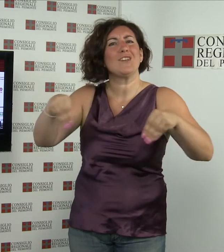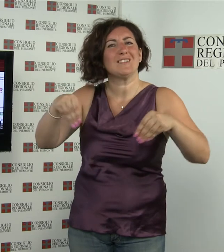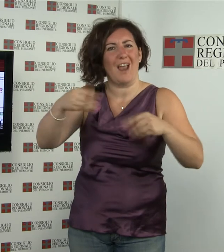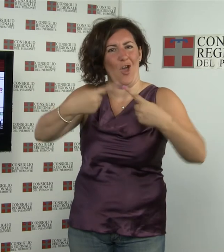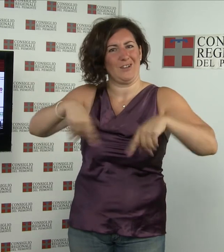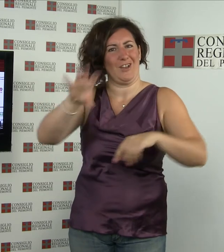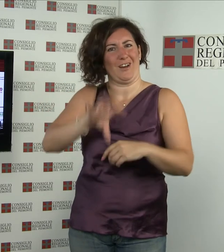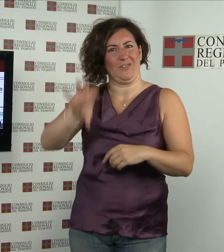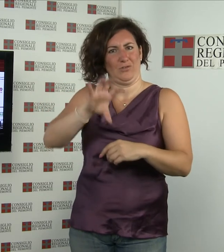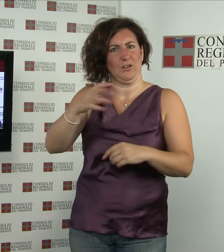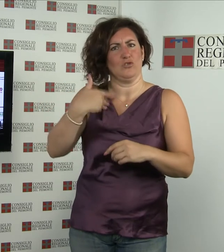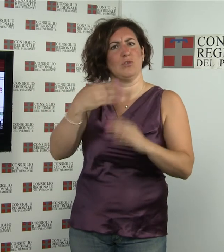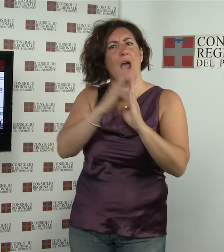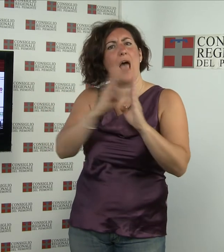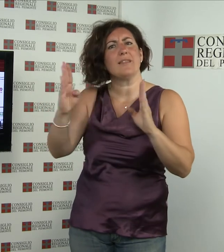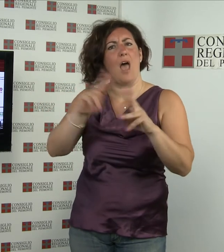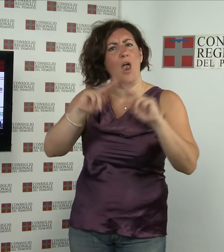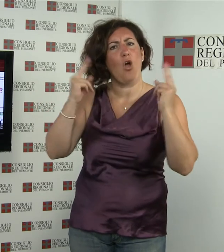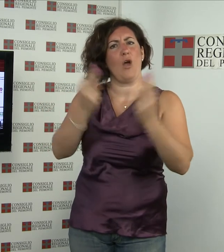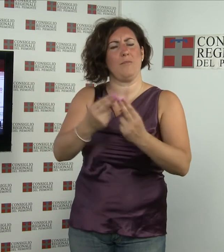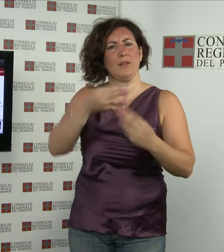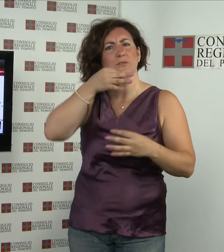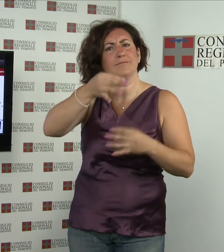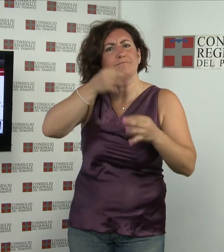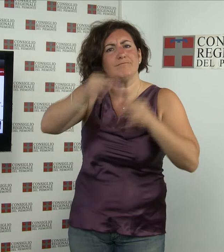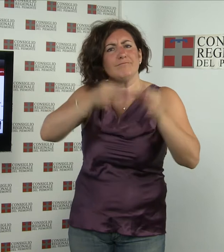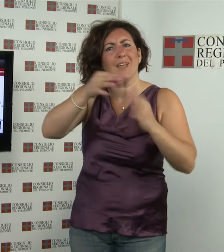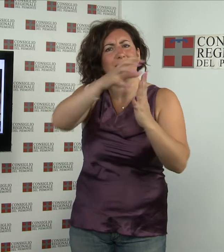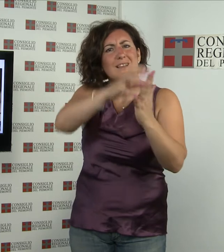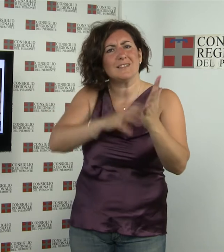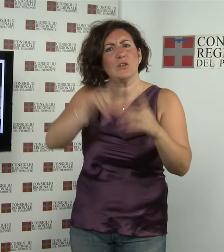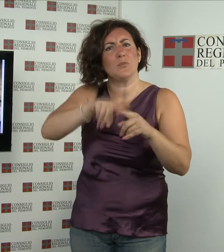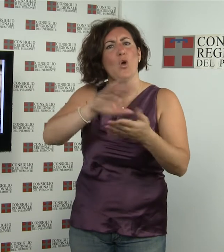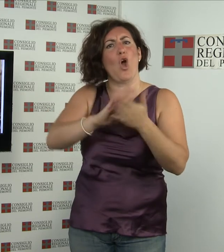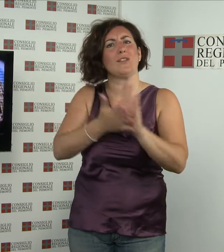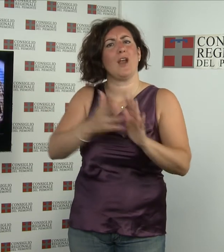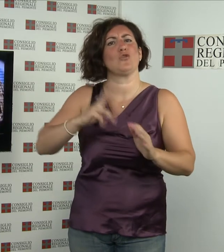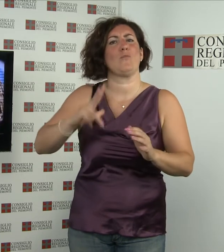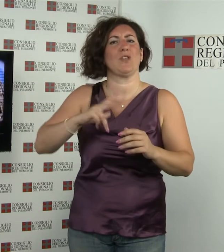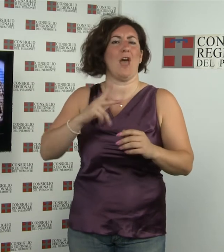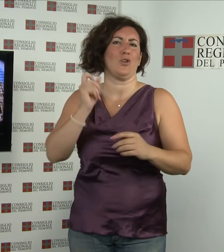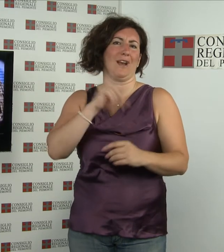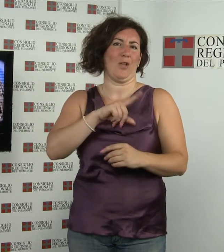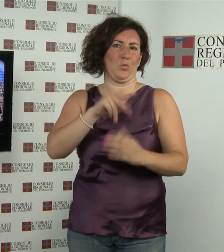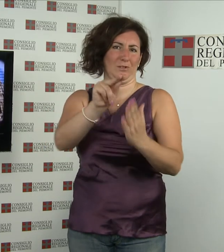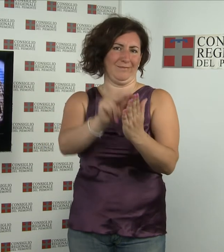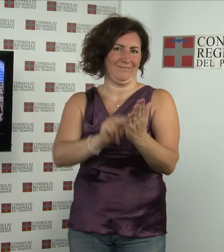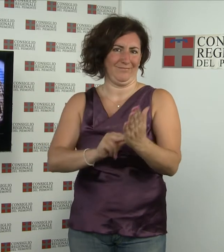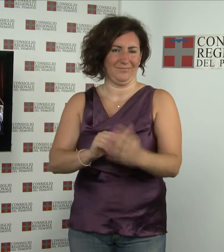con le descrizioni delle esposizioni e il contratto di comodato gratuito da compilare gli spettacoli di voci dei luoghi fino al